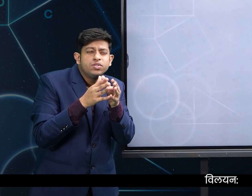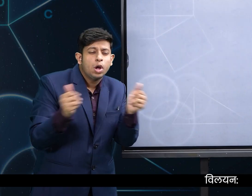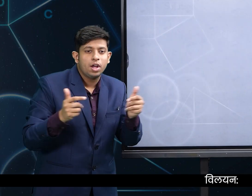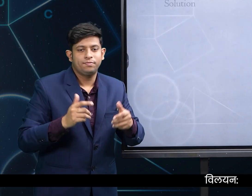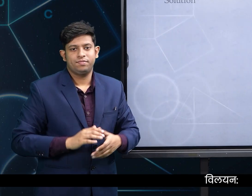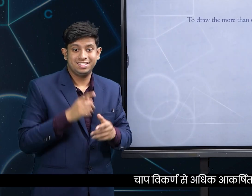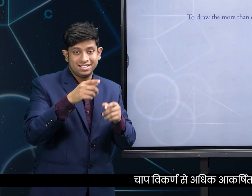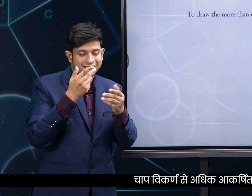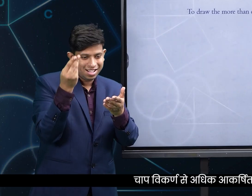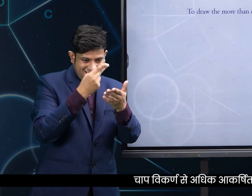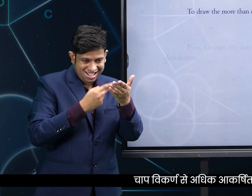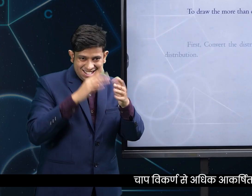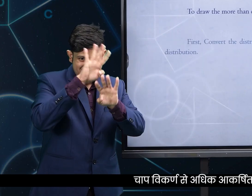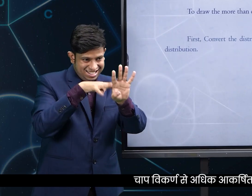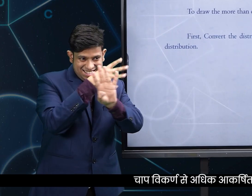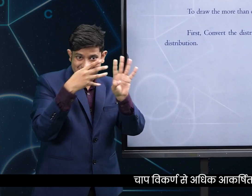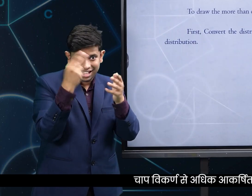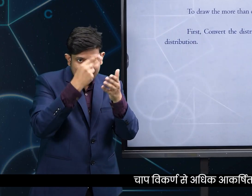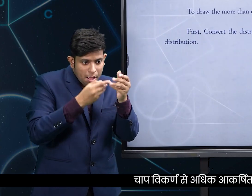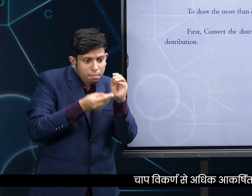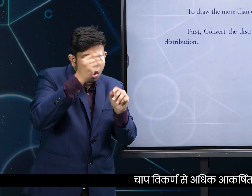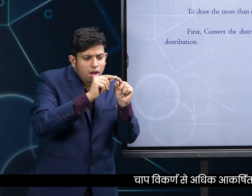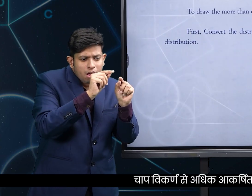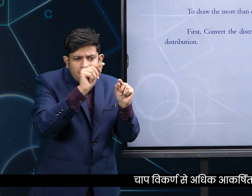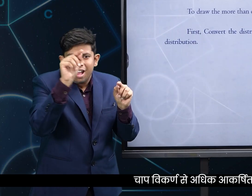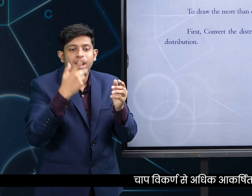विलयन चाप विकर्ण से अधिक आकर्षित करने के लिए